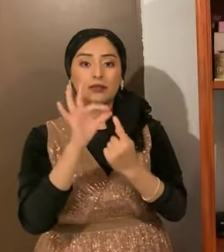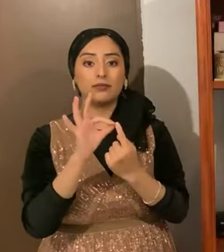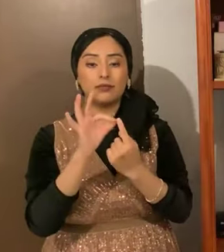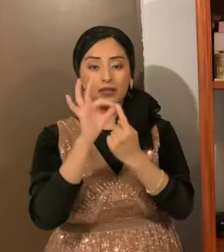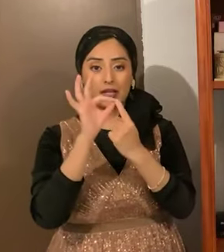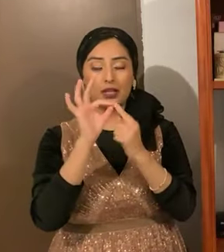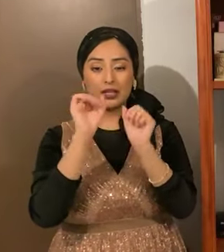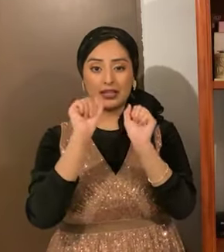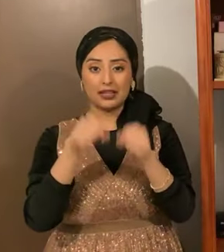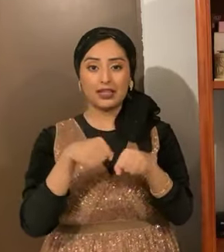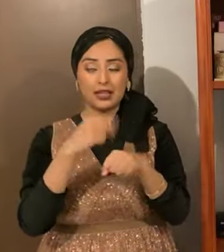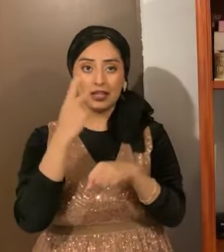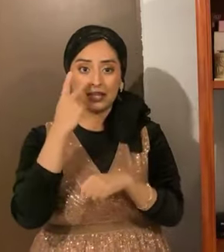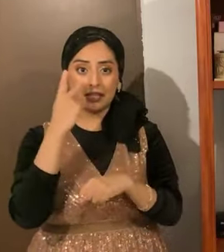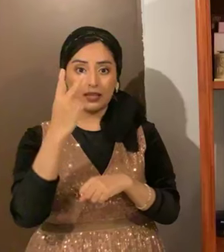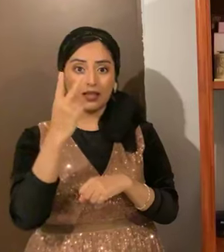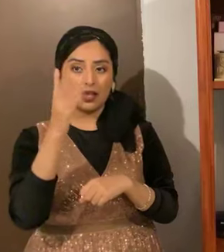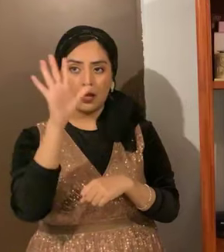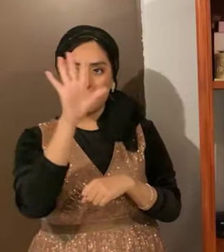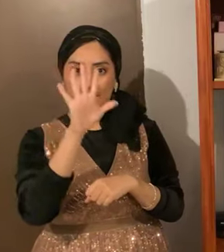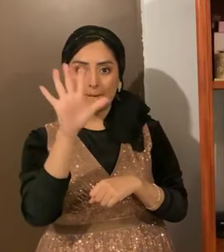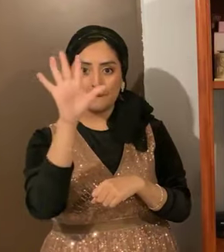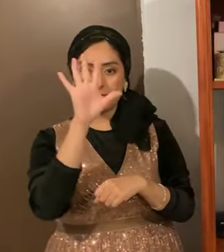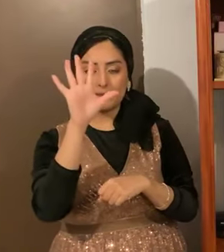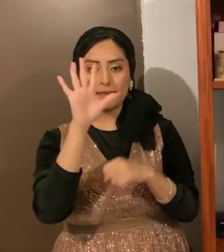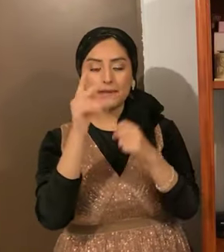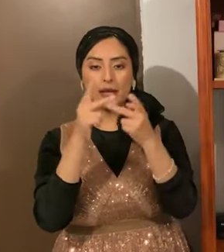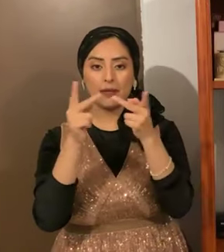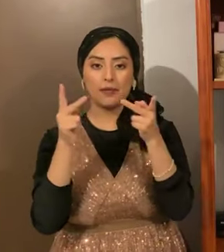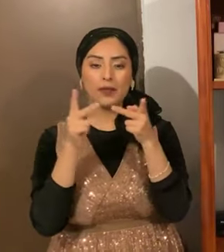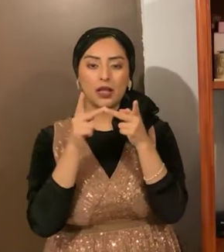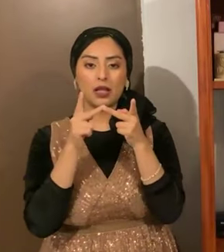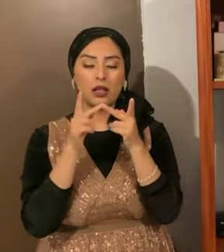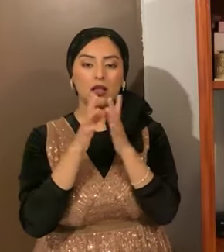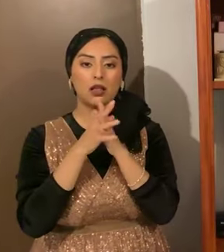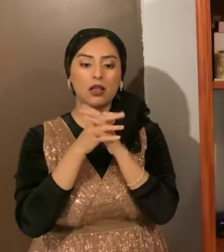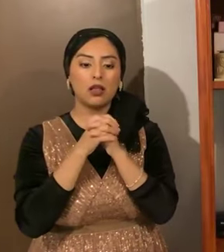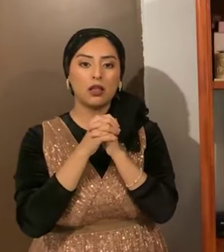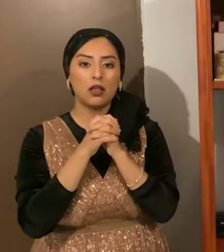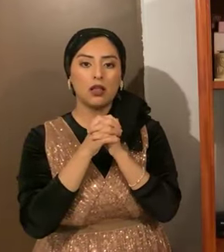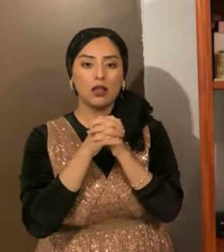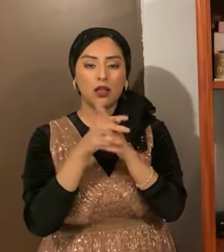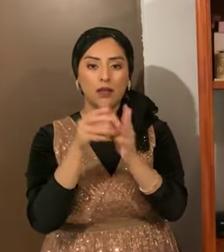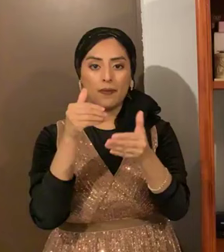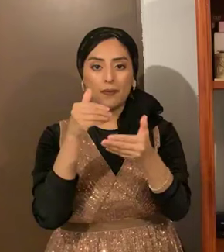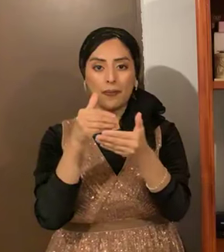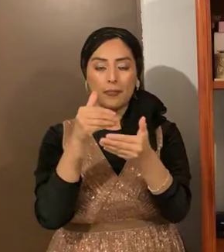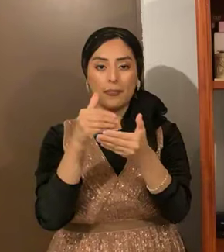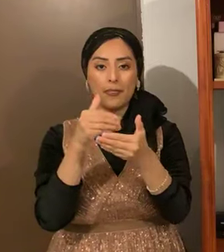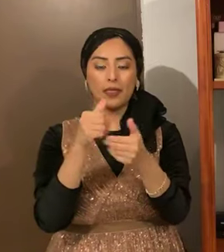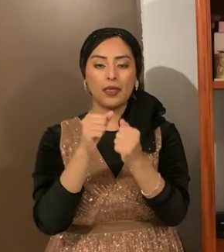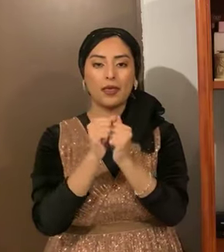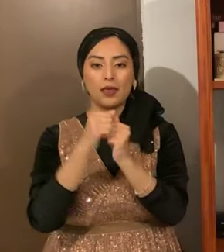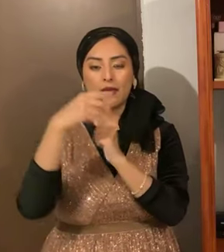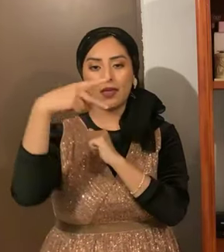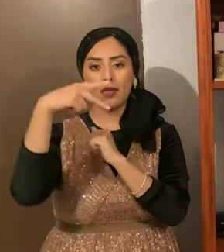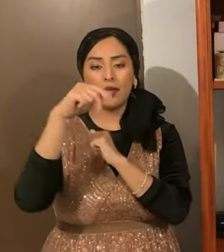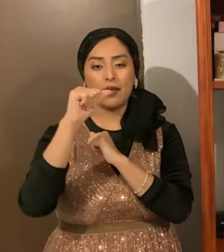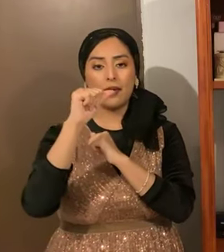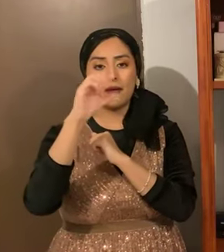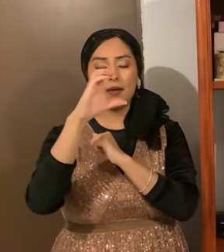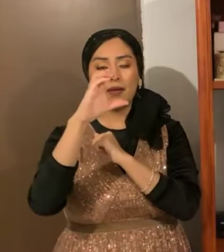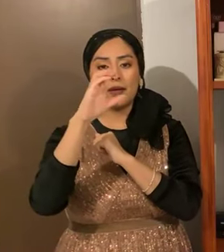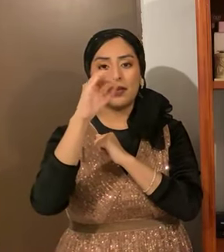especialmente visible, ¿sí?, en regiones que rodean el Océano